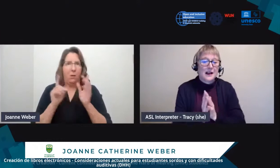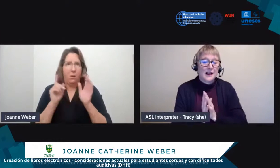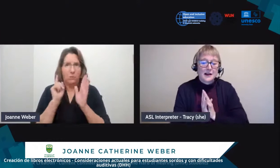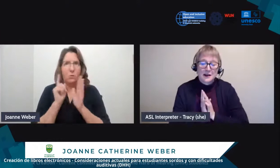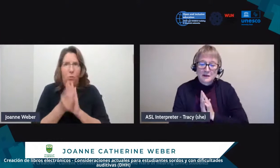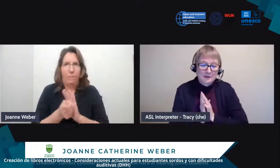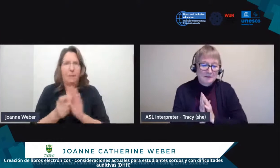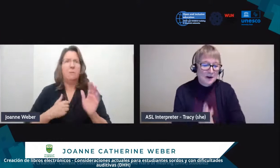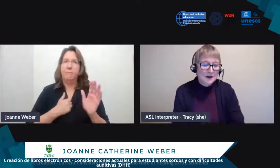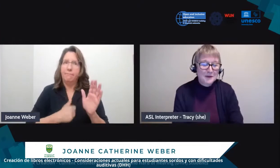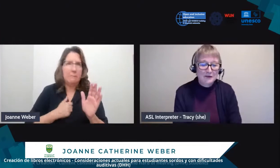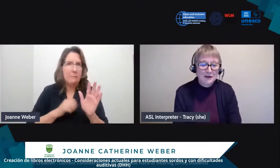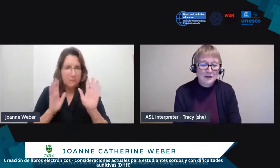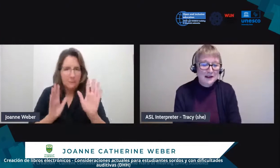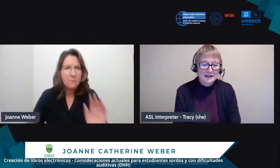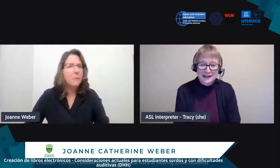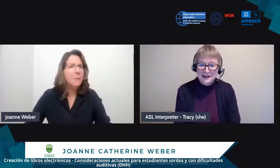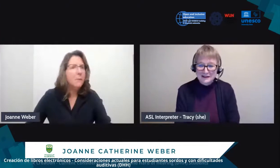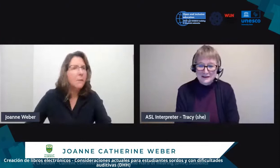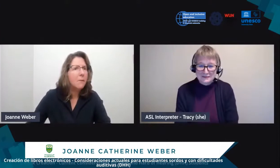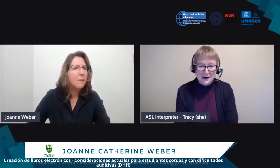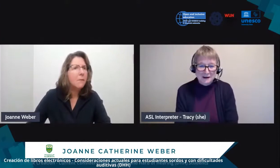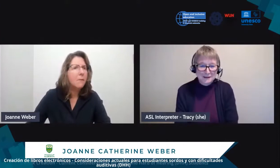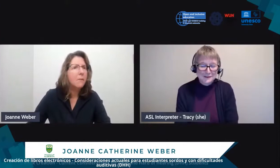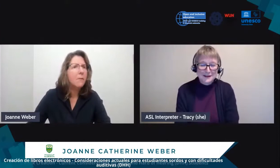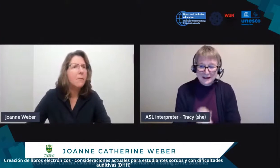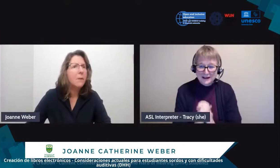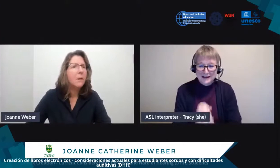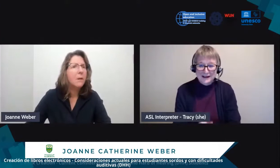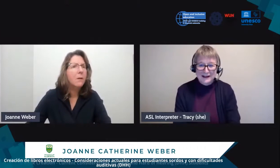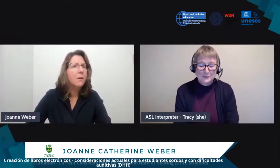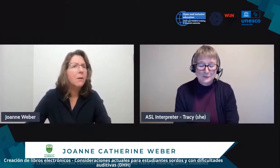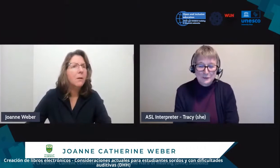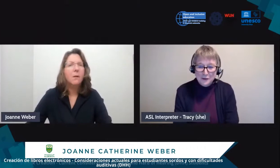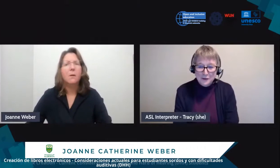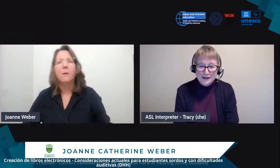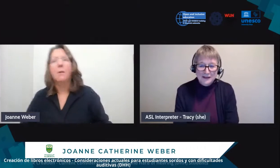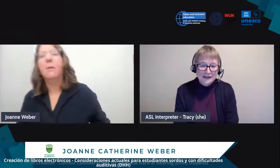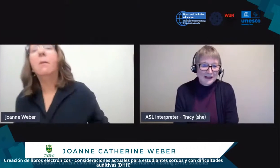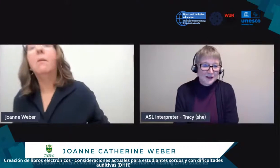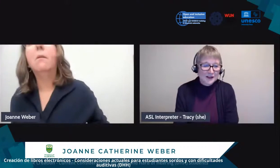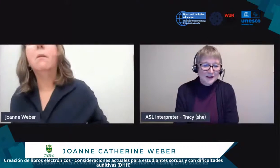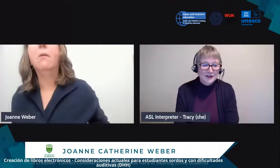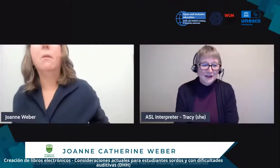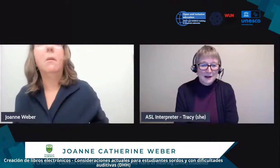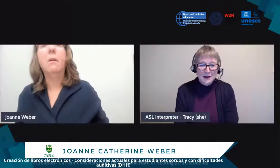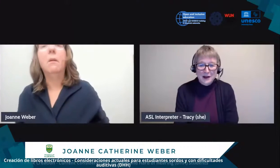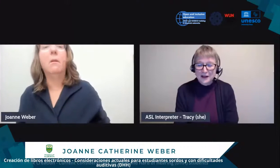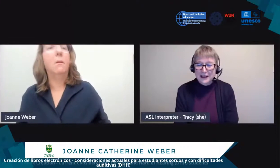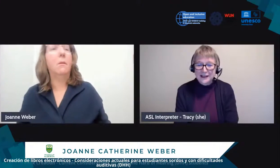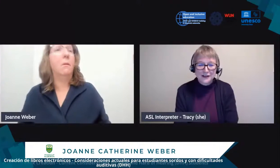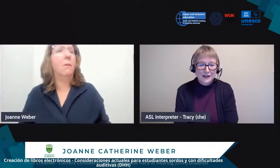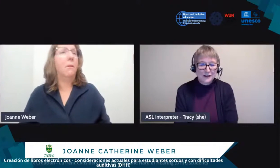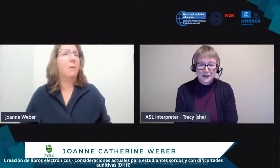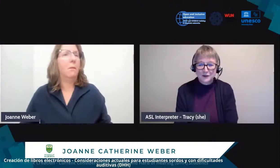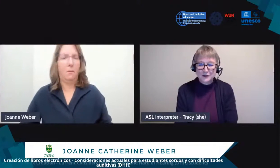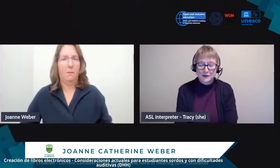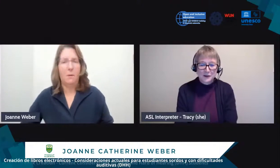Perdón, hay problemas técnicos. Es aquí una presentación pregrabada.